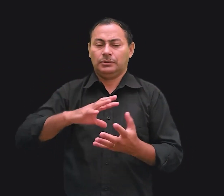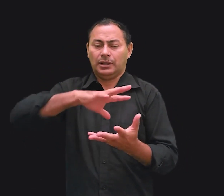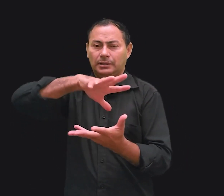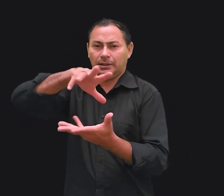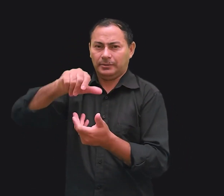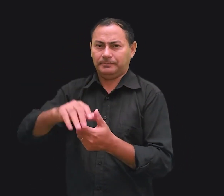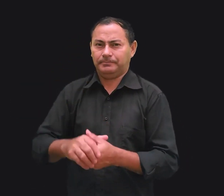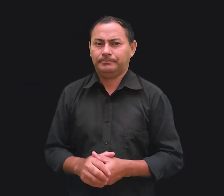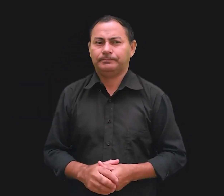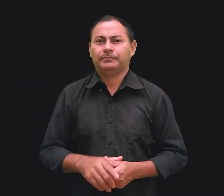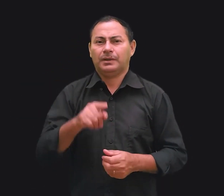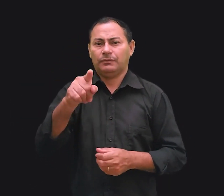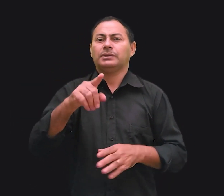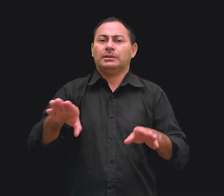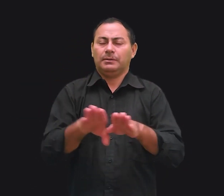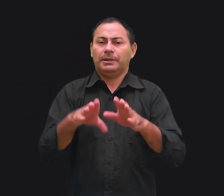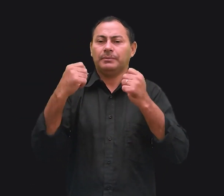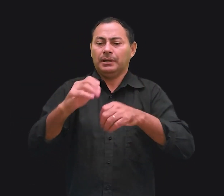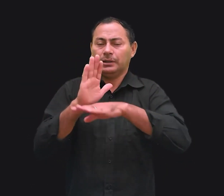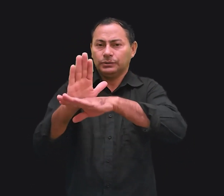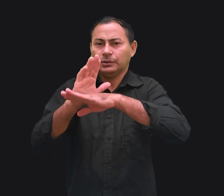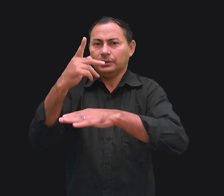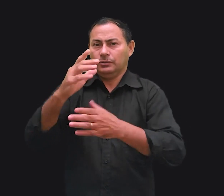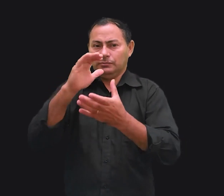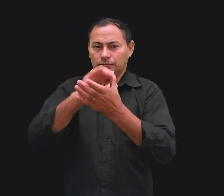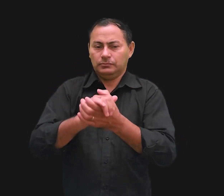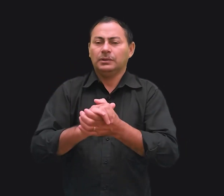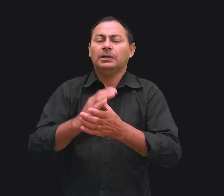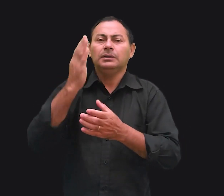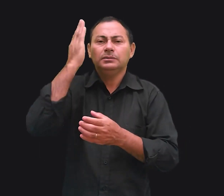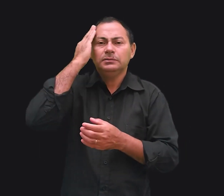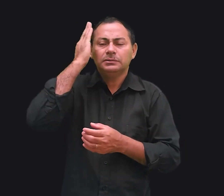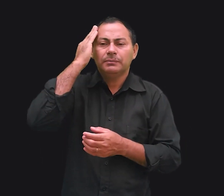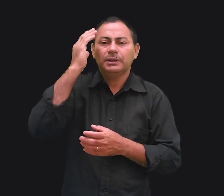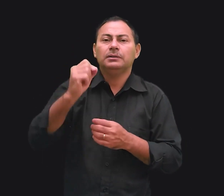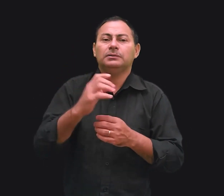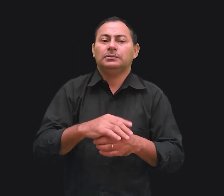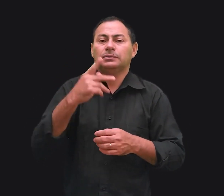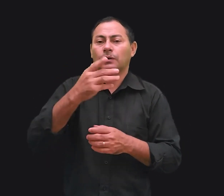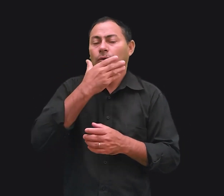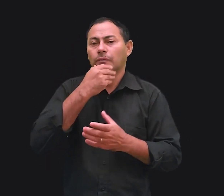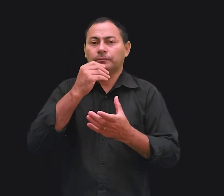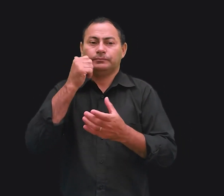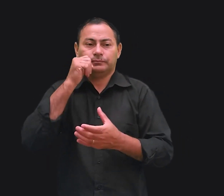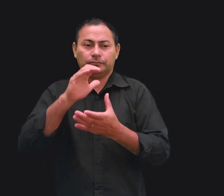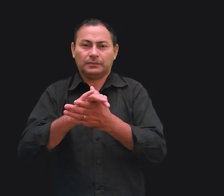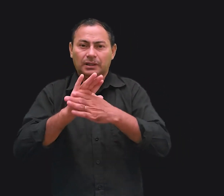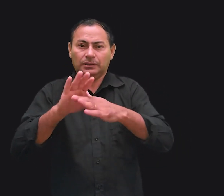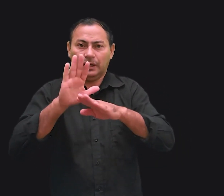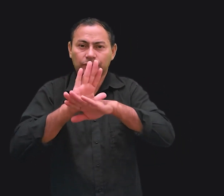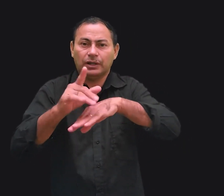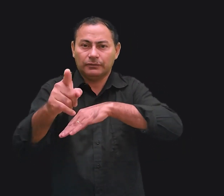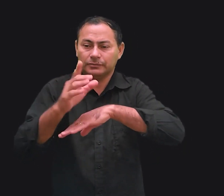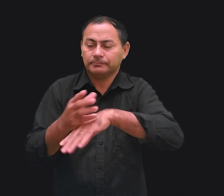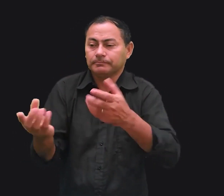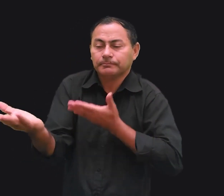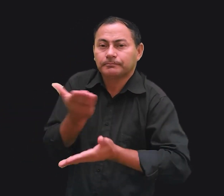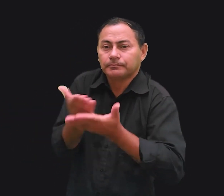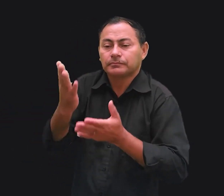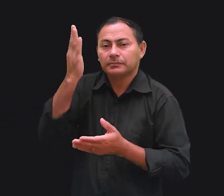indivíduos da face da Terra. Você também deve ajudar seu cônjuge a descobrir isso e seu cônjuge também deve ajudar você a